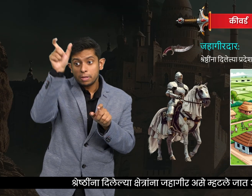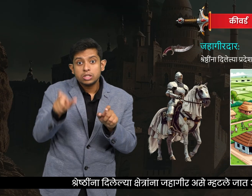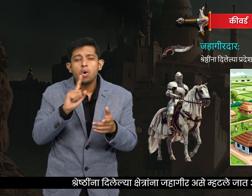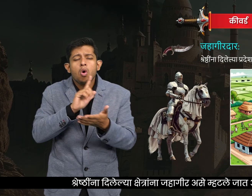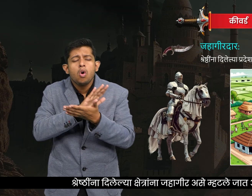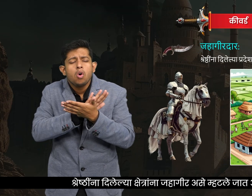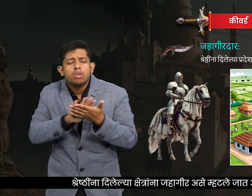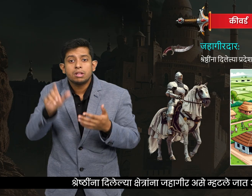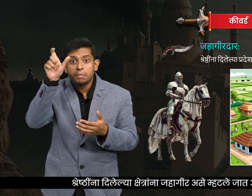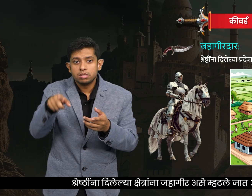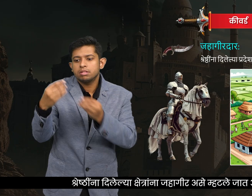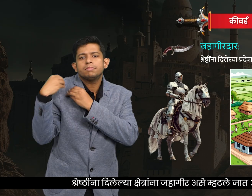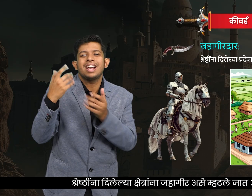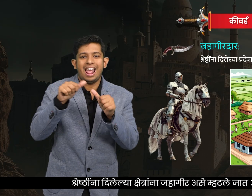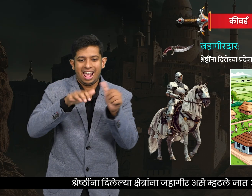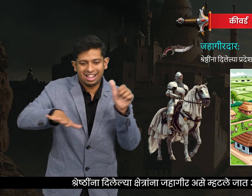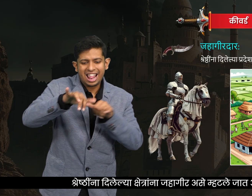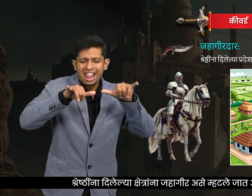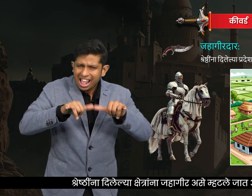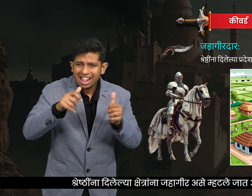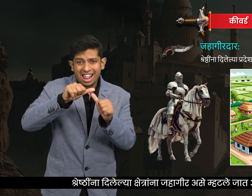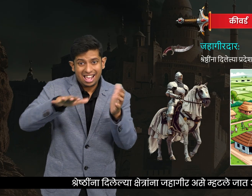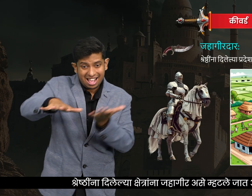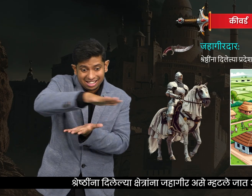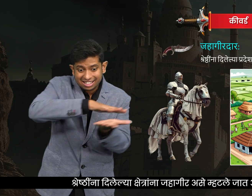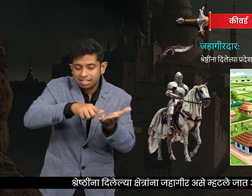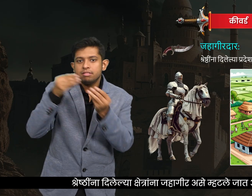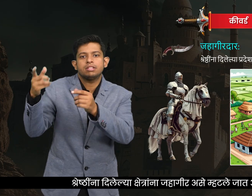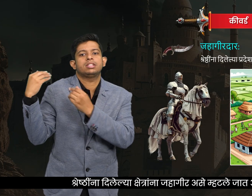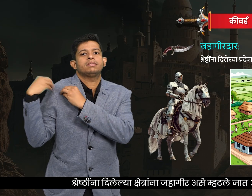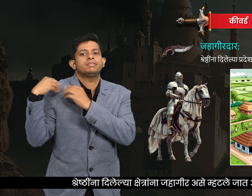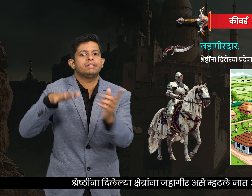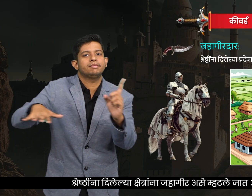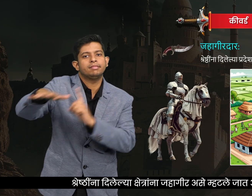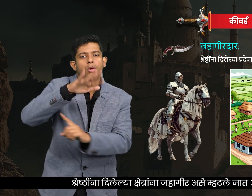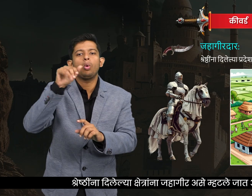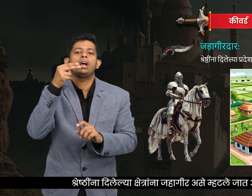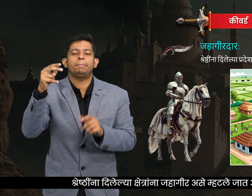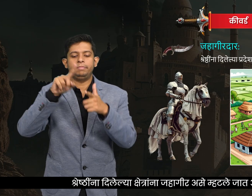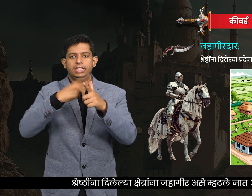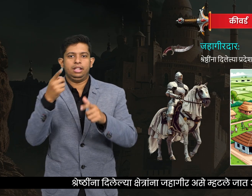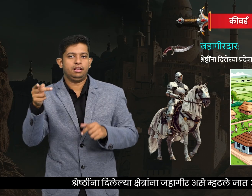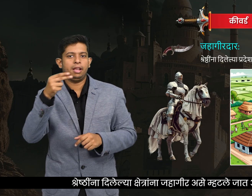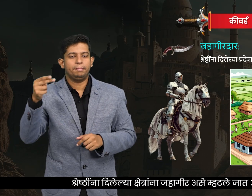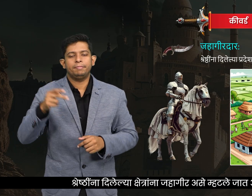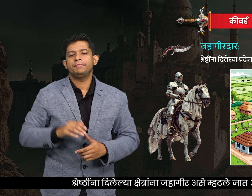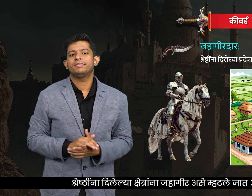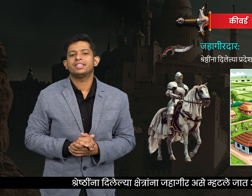श्रेष्ठीने दिलेल्या क्षेत्रांना जहागीरा उसे म्हटले जात उसे.